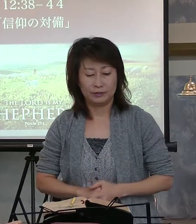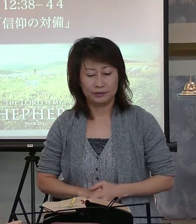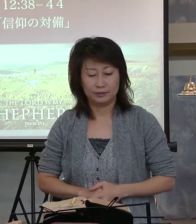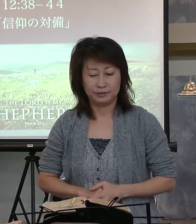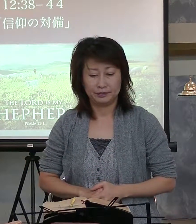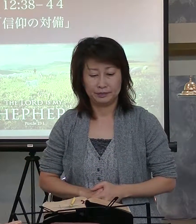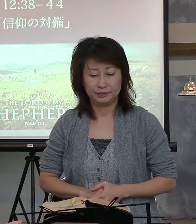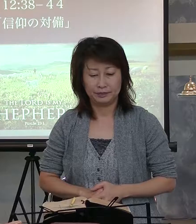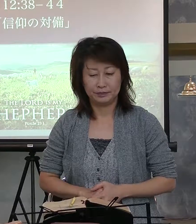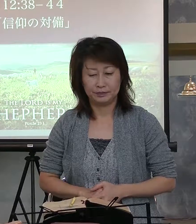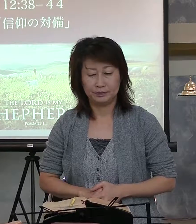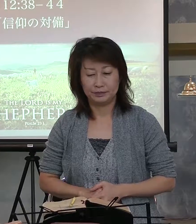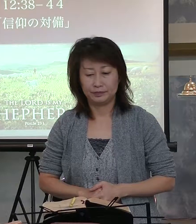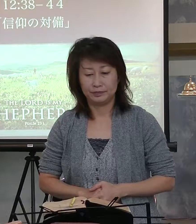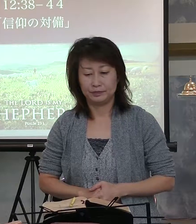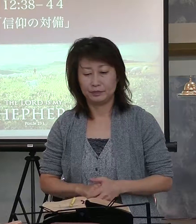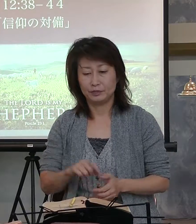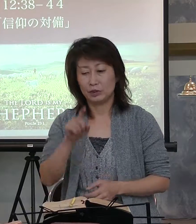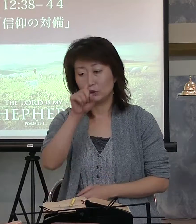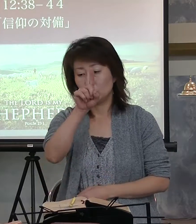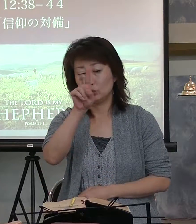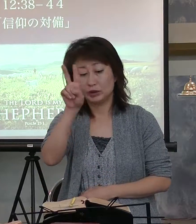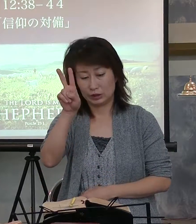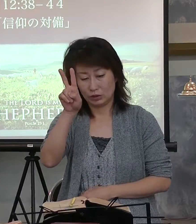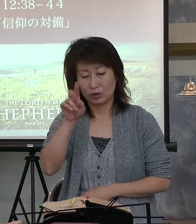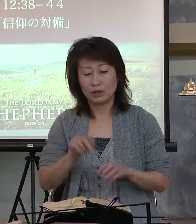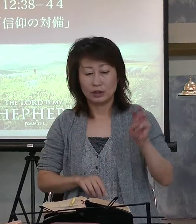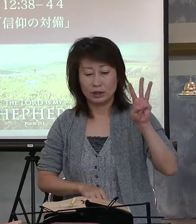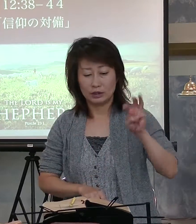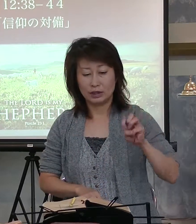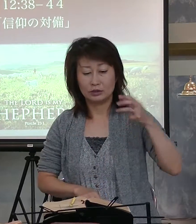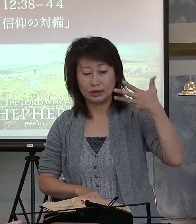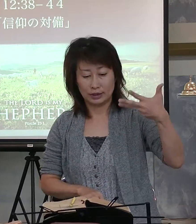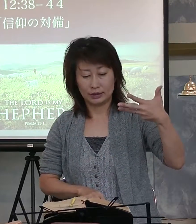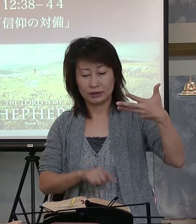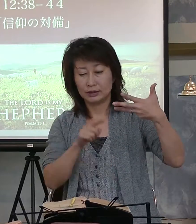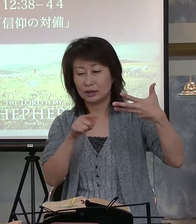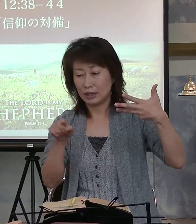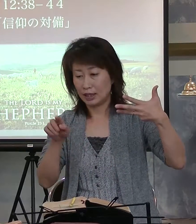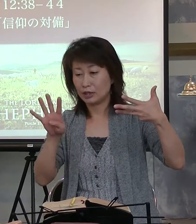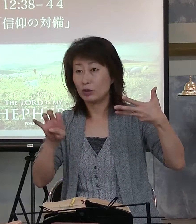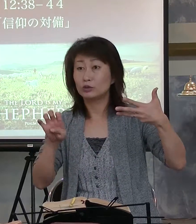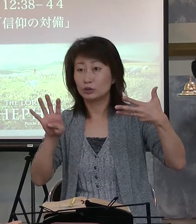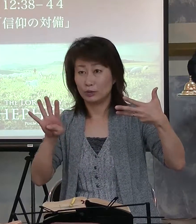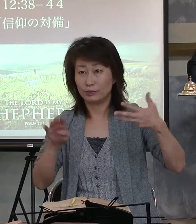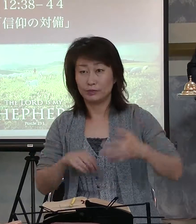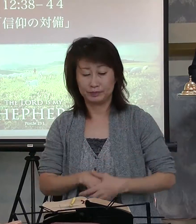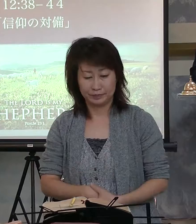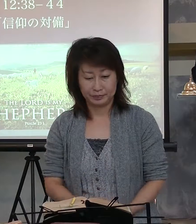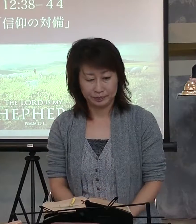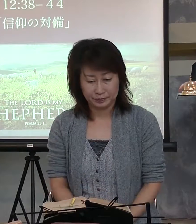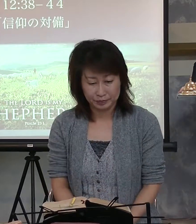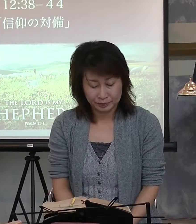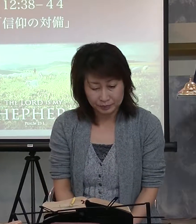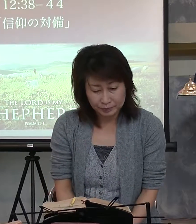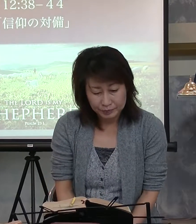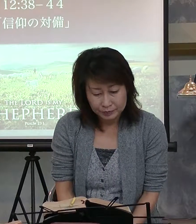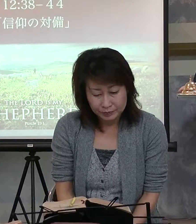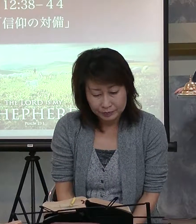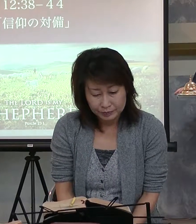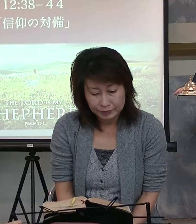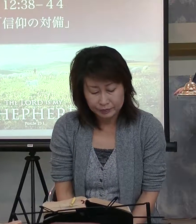マルコによる福音書の11章38節から44節でございます。